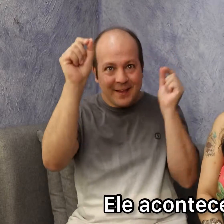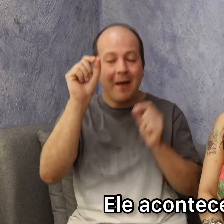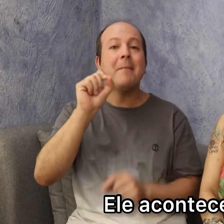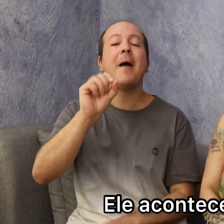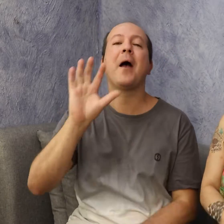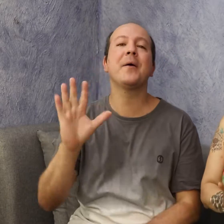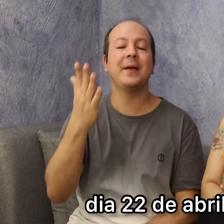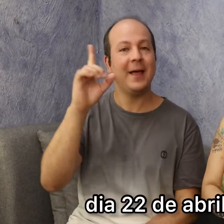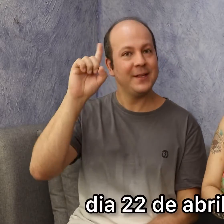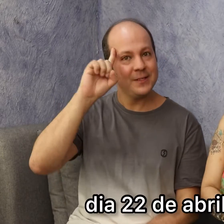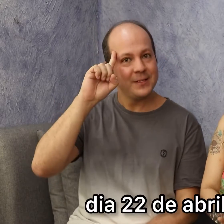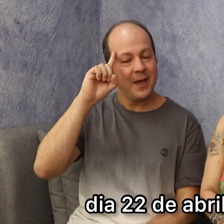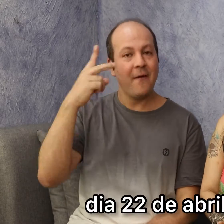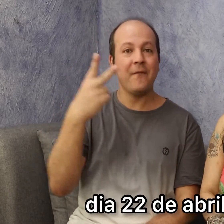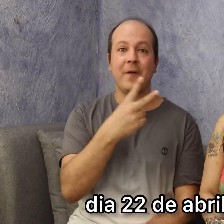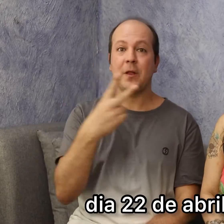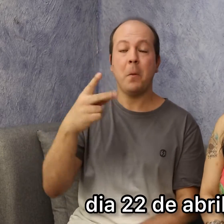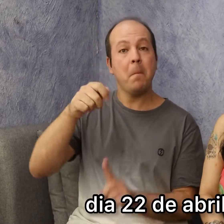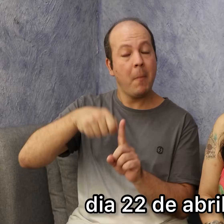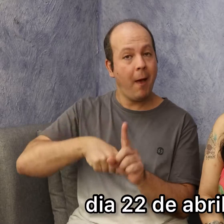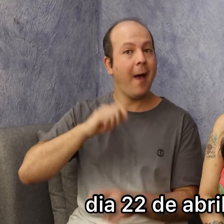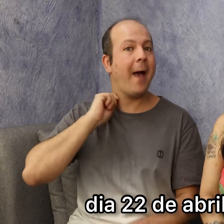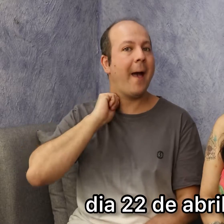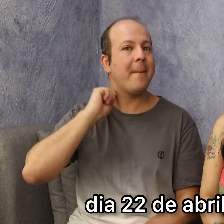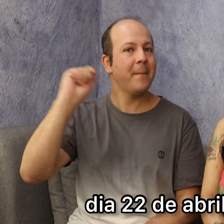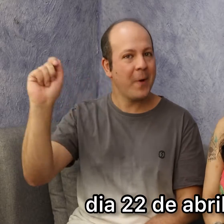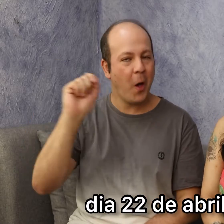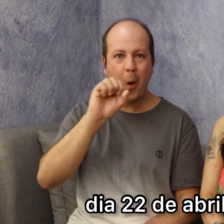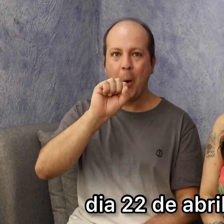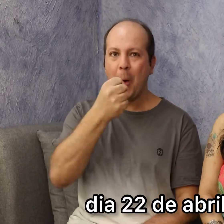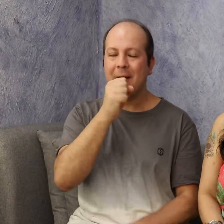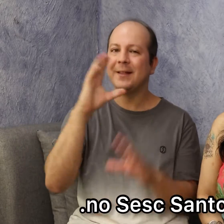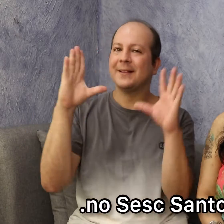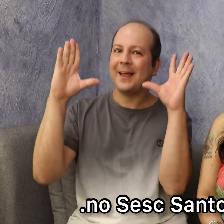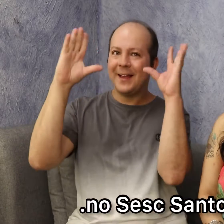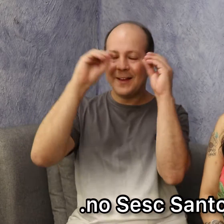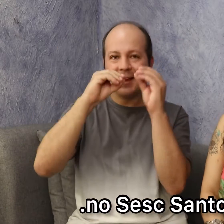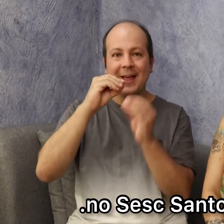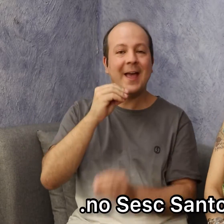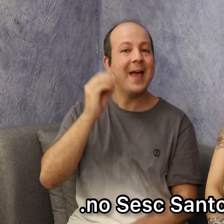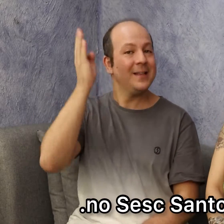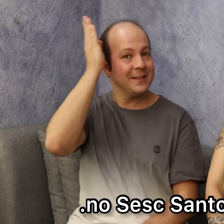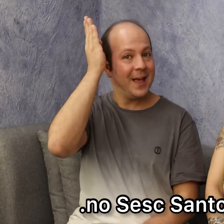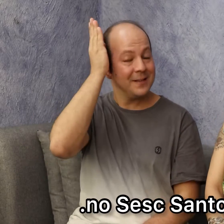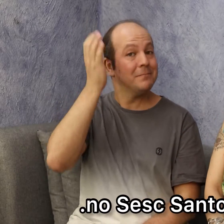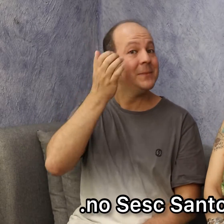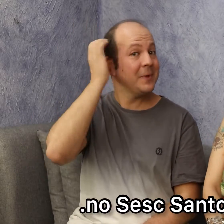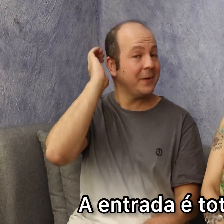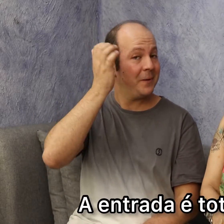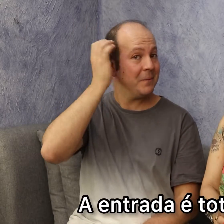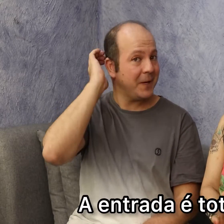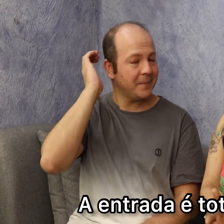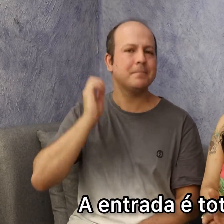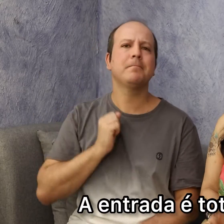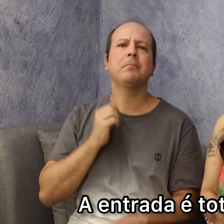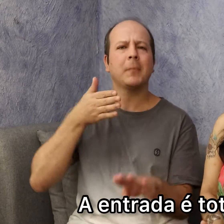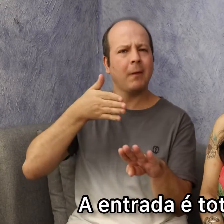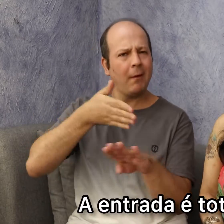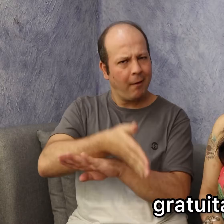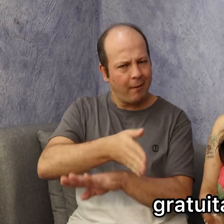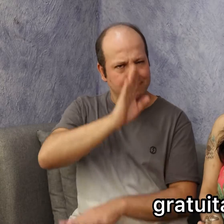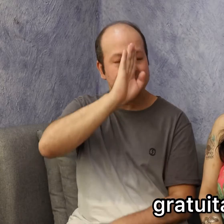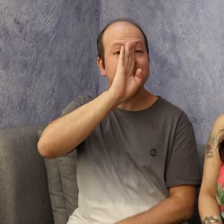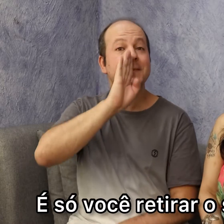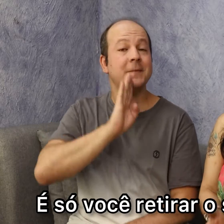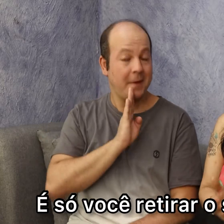Ele acontecerá no dia 22 de abril, às 20 horas, no Sesc Santo Amaro. A entrada é